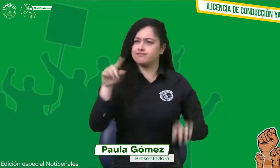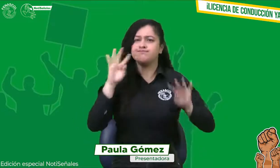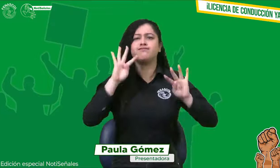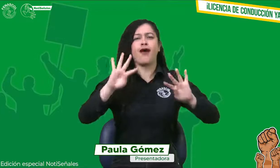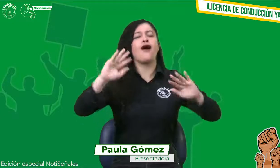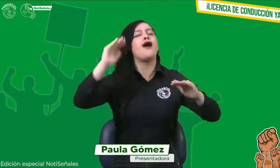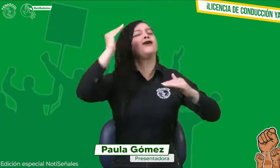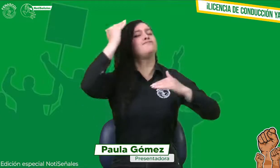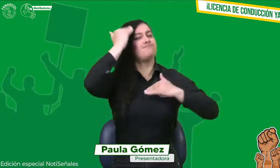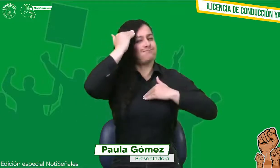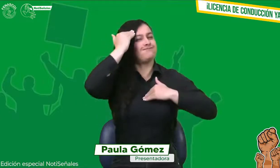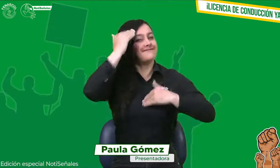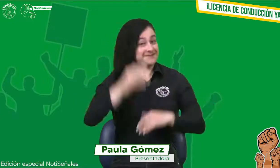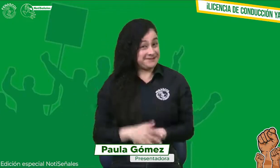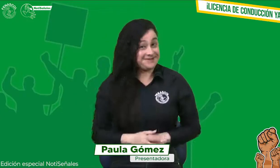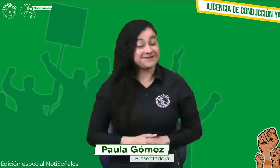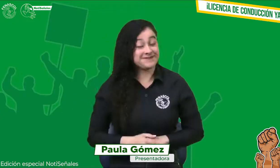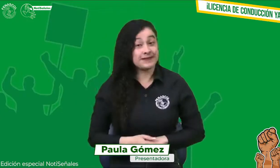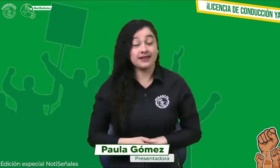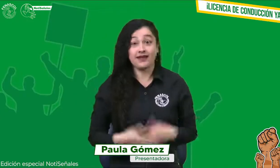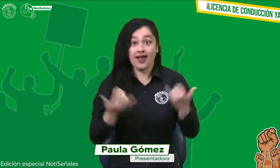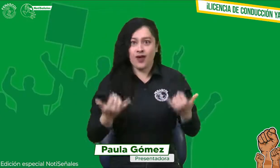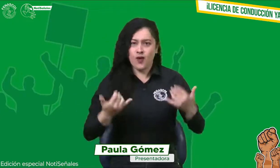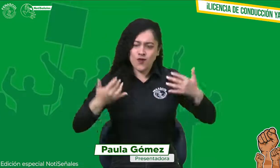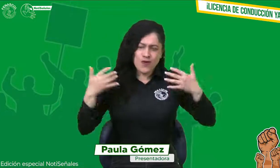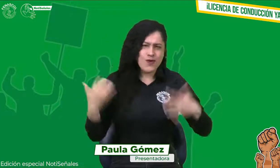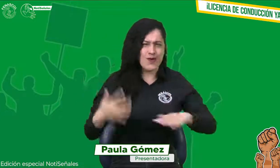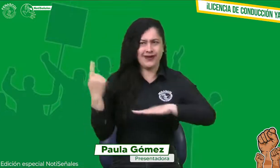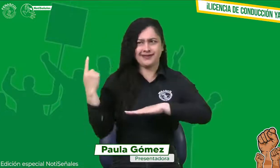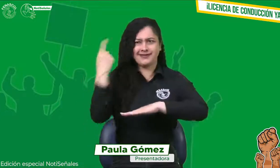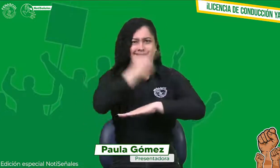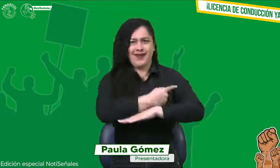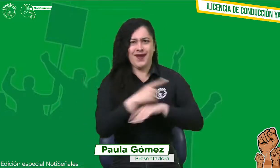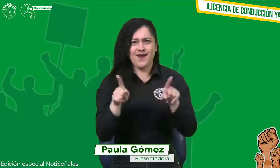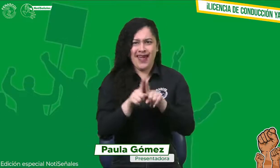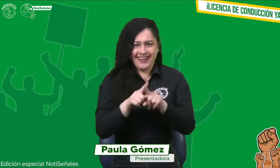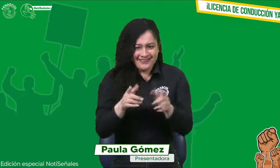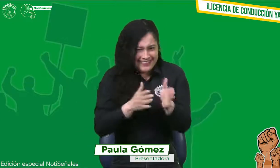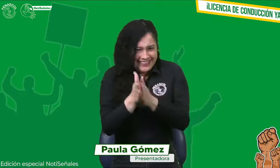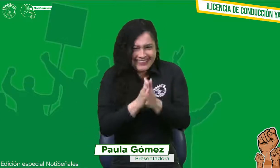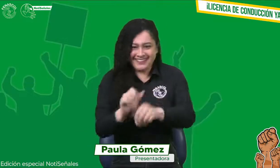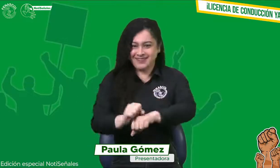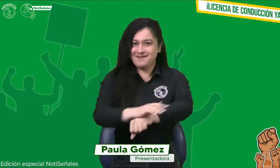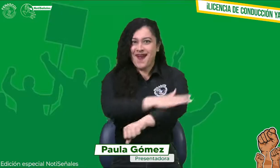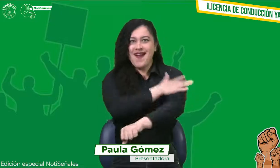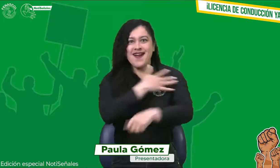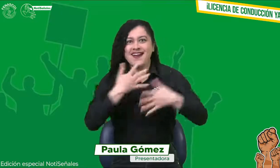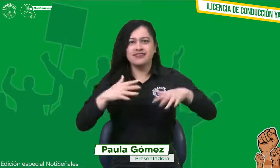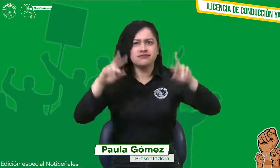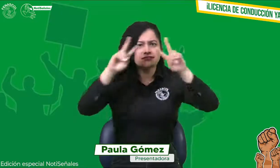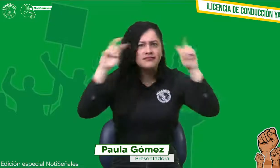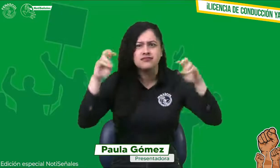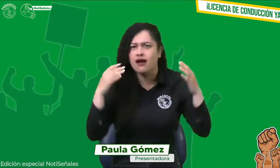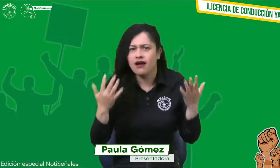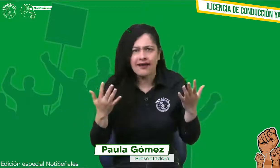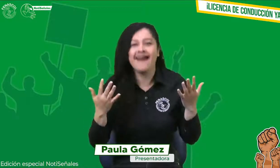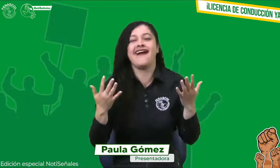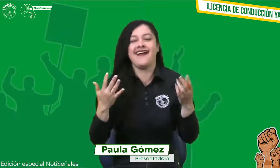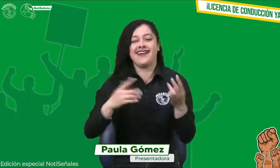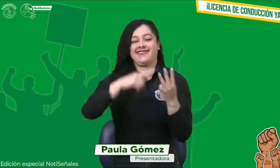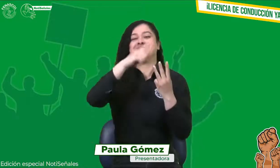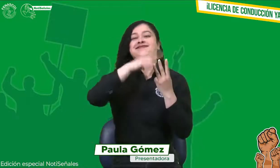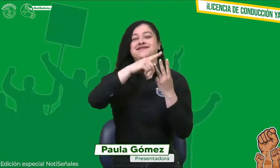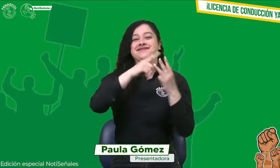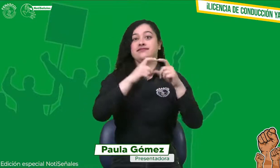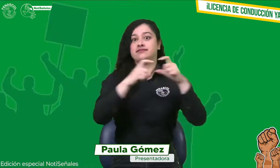Notiseñales es el noticiero que contribuye a la toma de conciencia por los derechos de las personas sordas. Hoy es un día muy